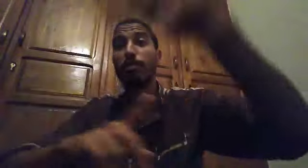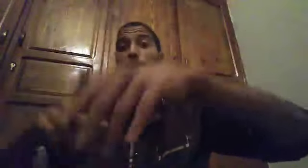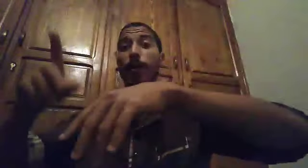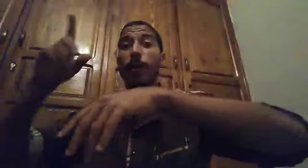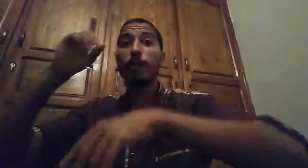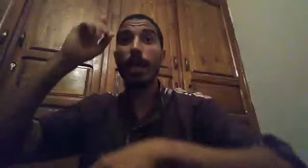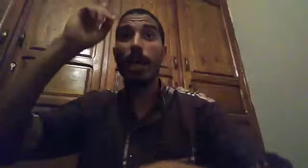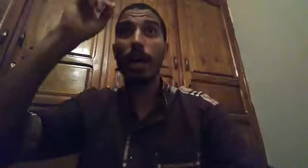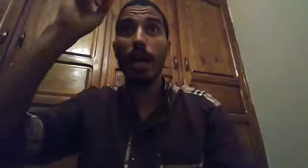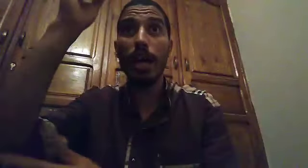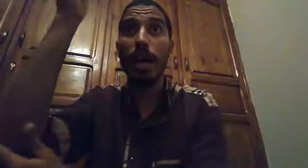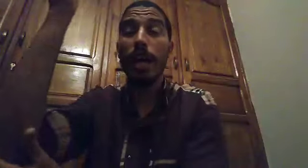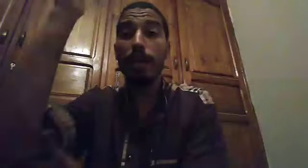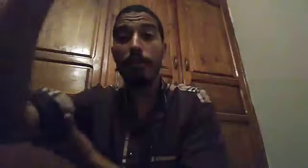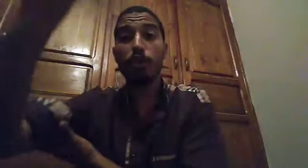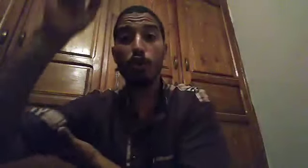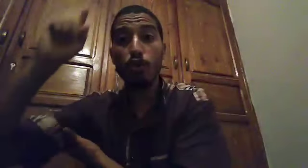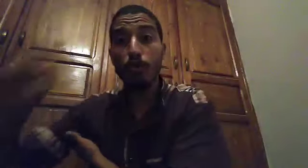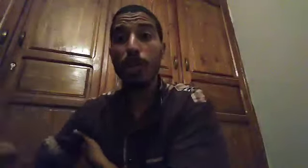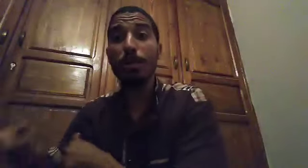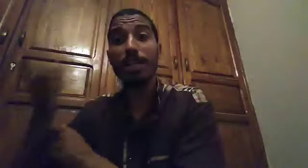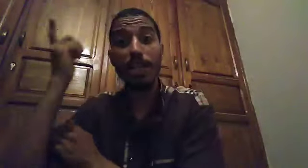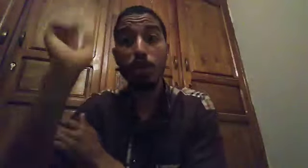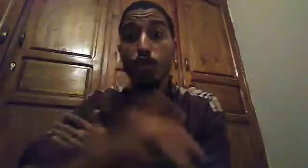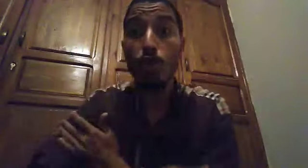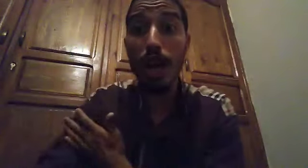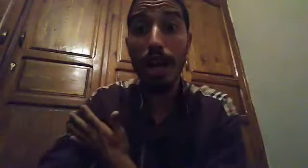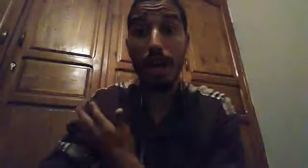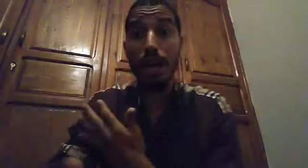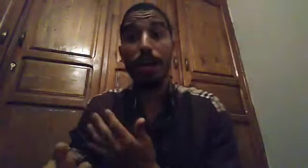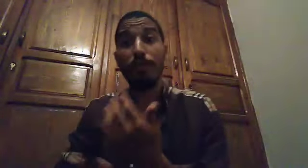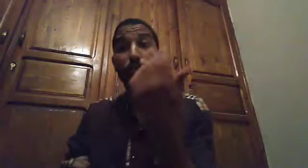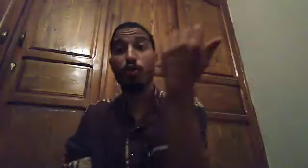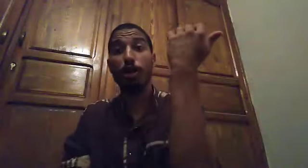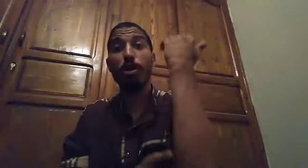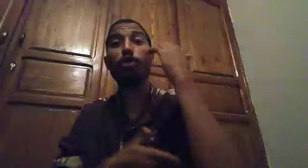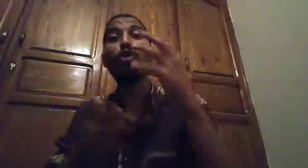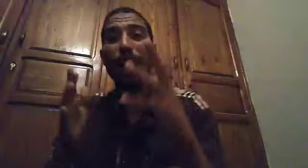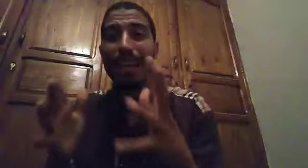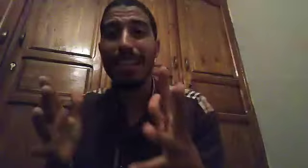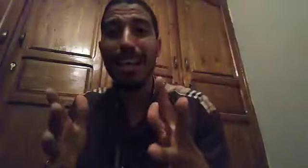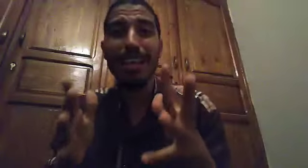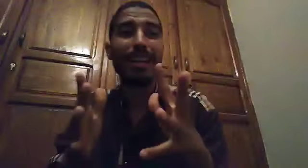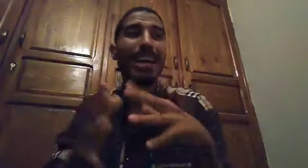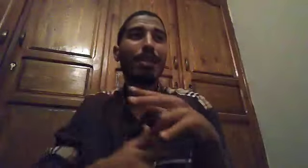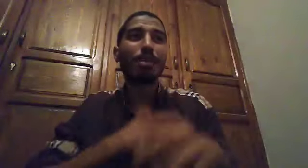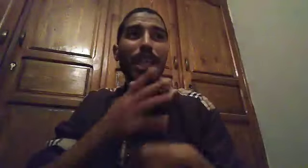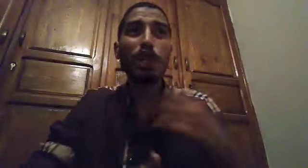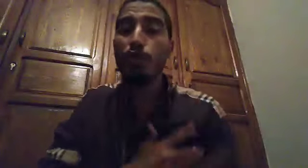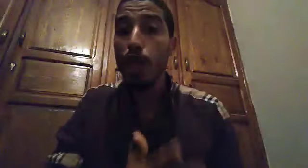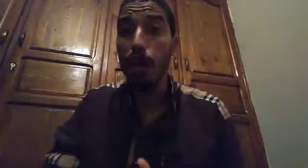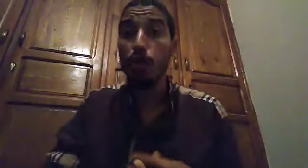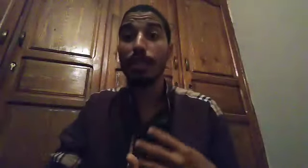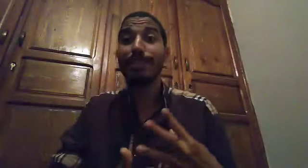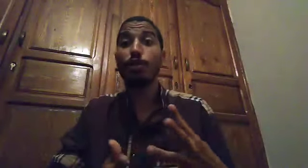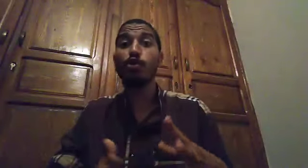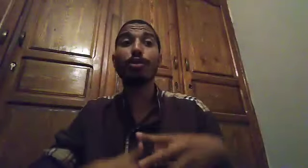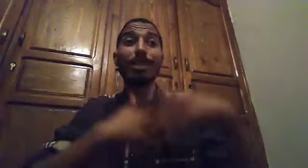هنا ايفرتون وفي الجانب هنا ريتشارلسون وراء فيرمينيو نيمار. ومع ذلك بدينا كنشوفوا تحركات كثيره هجوميه، بدينا